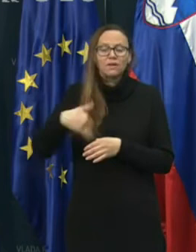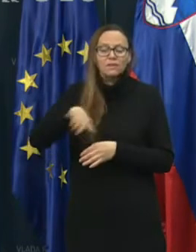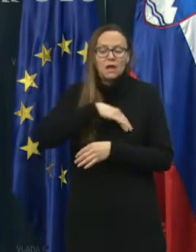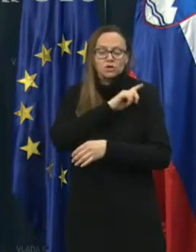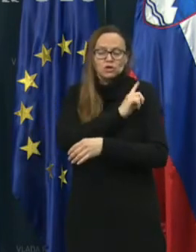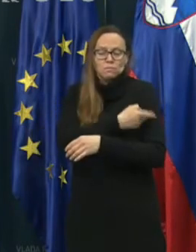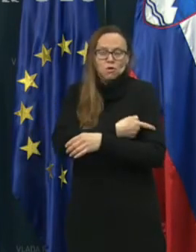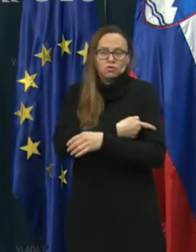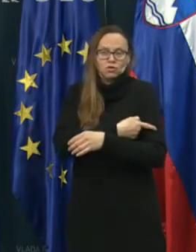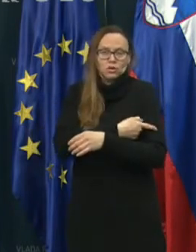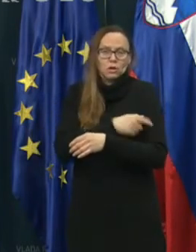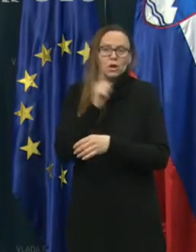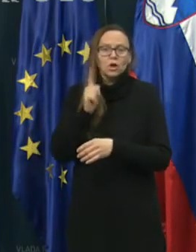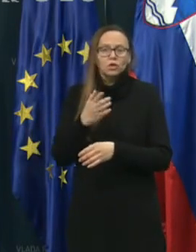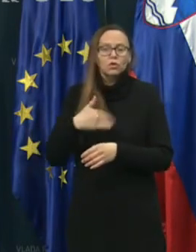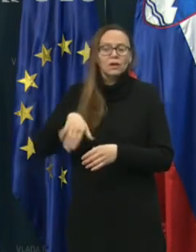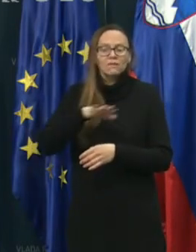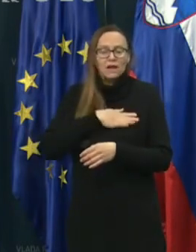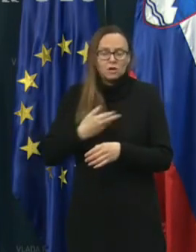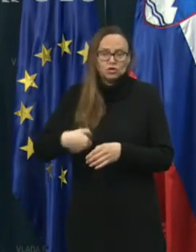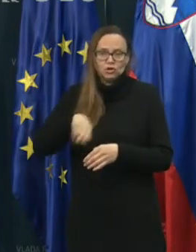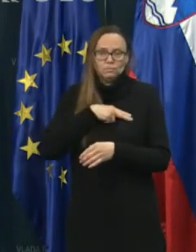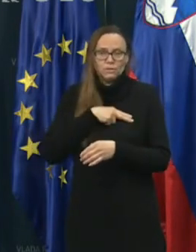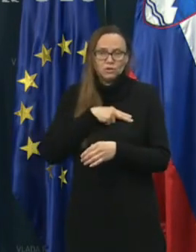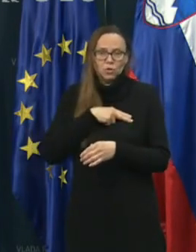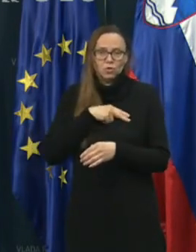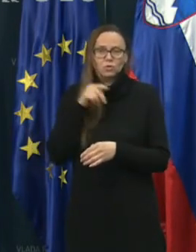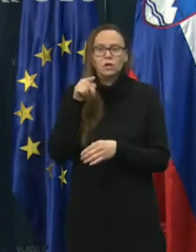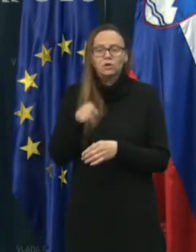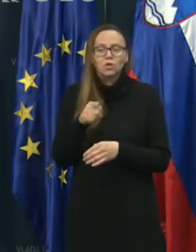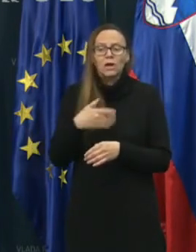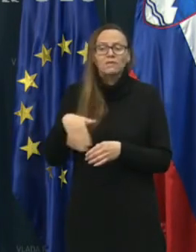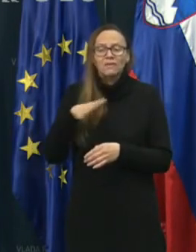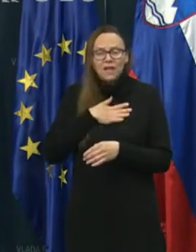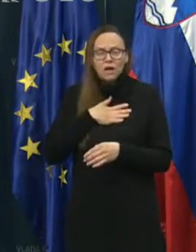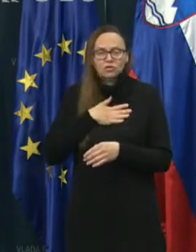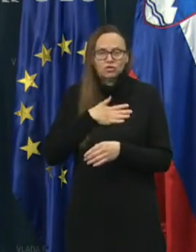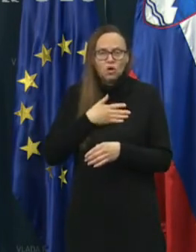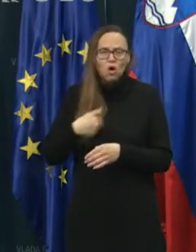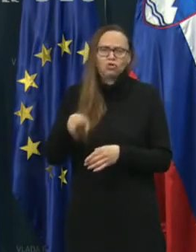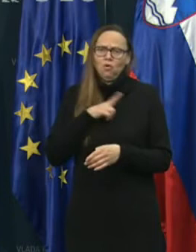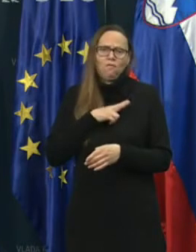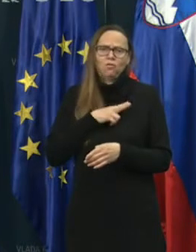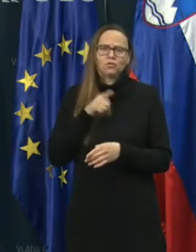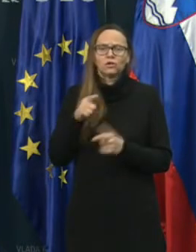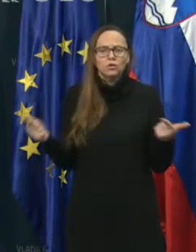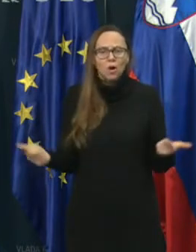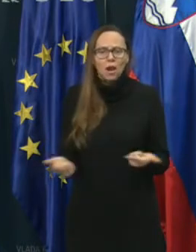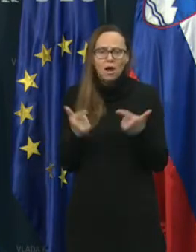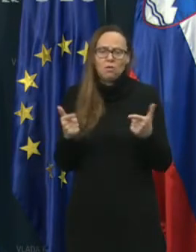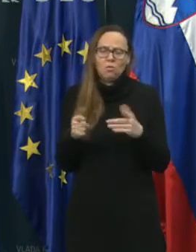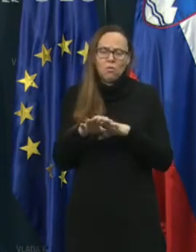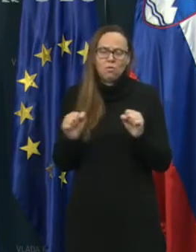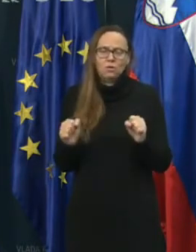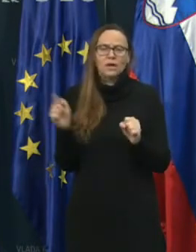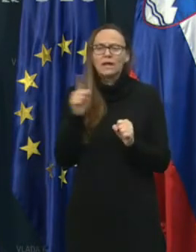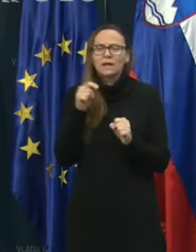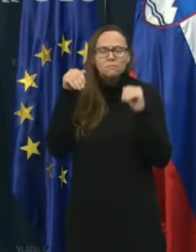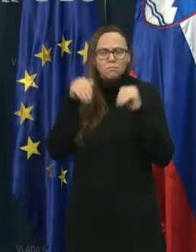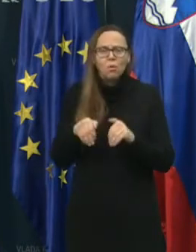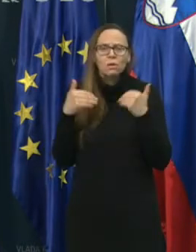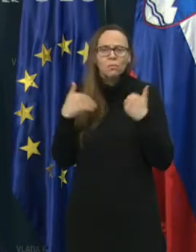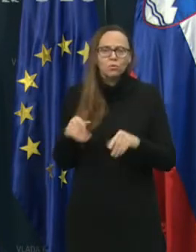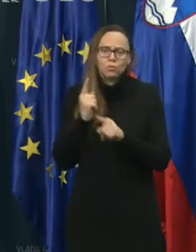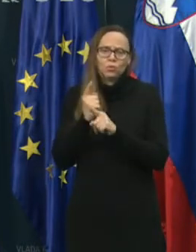moči. To je v naši pristojnosti. To je v naši odgovornosti. To lahko storimo in to moramo nujno